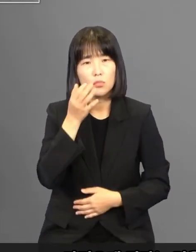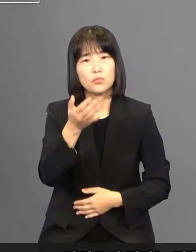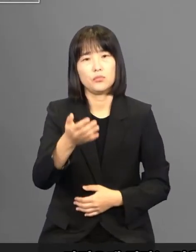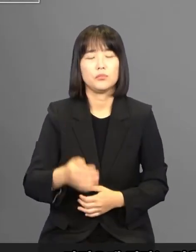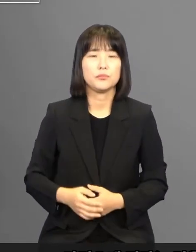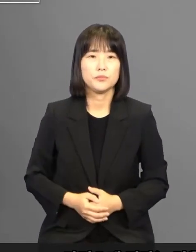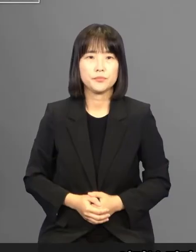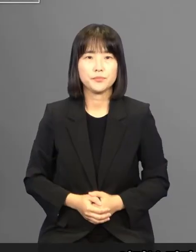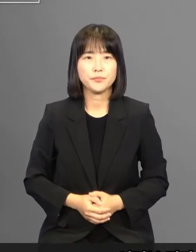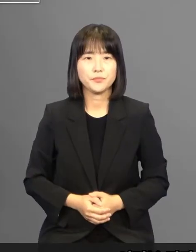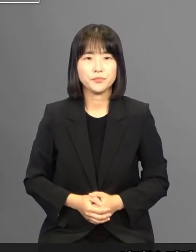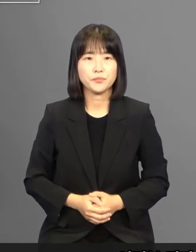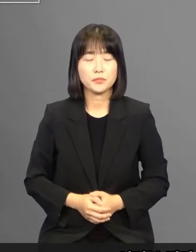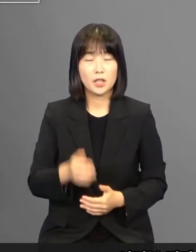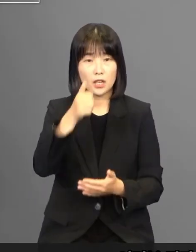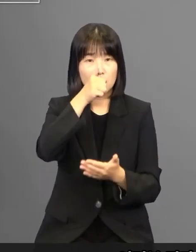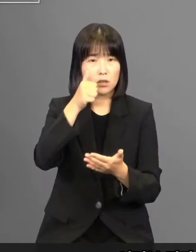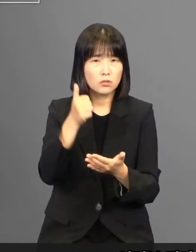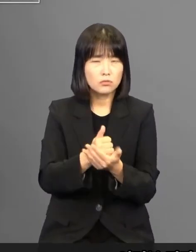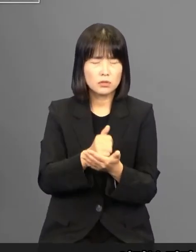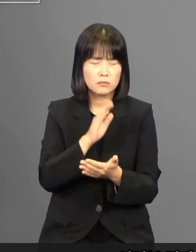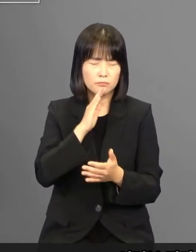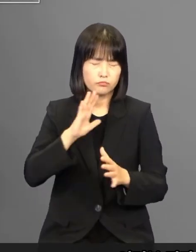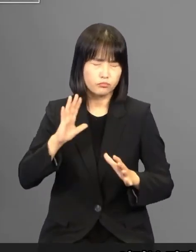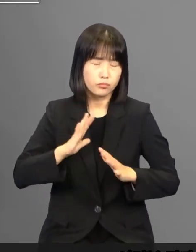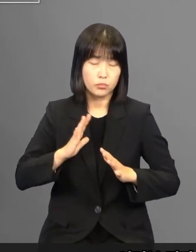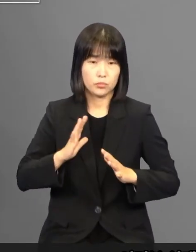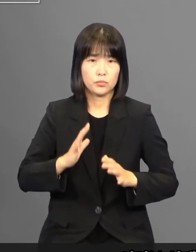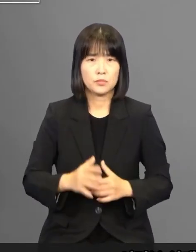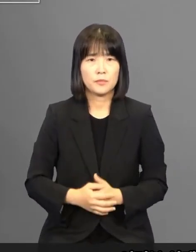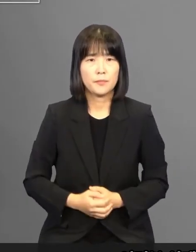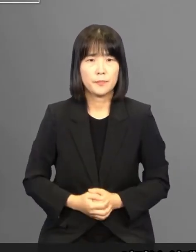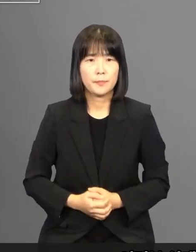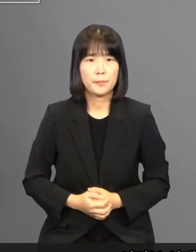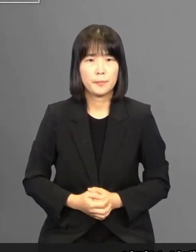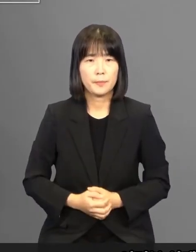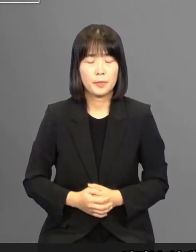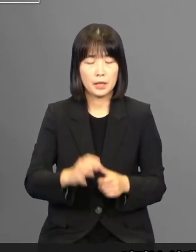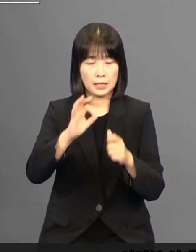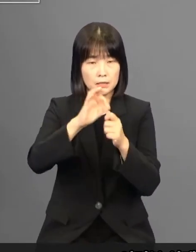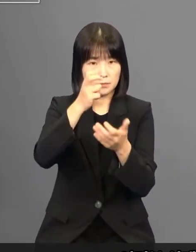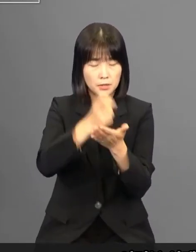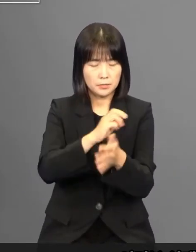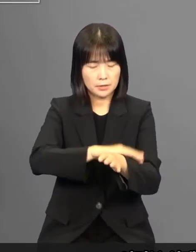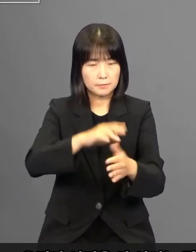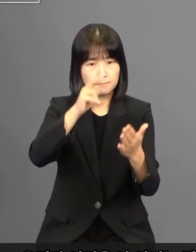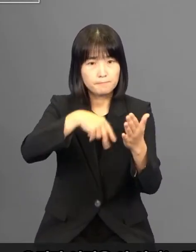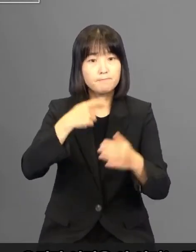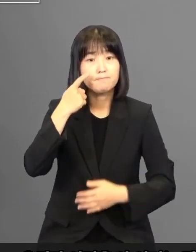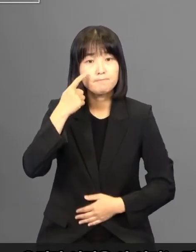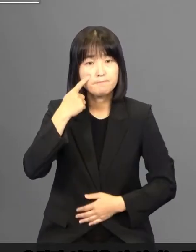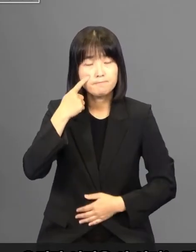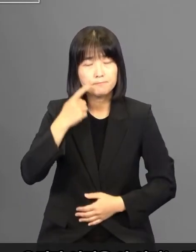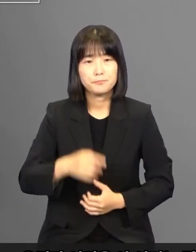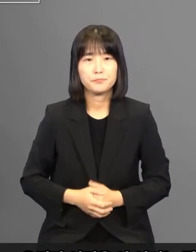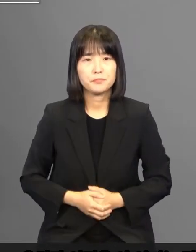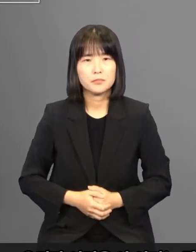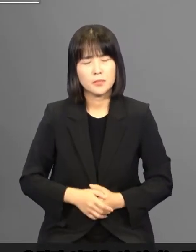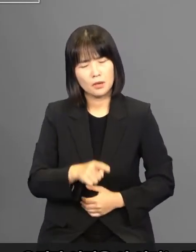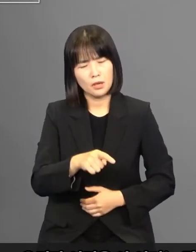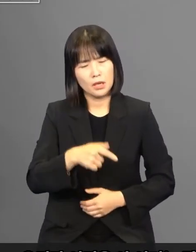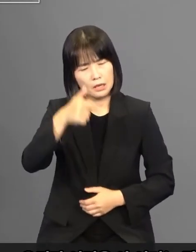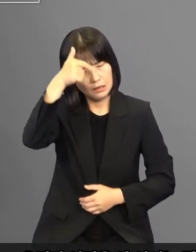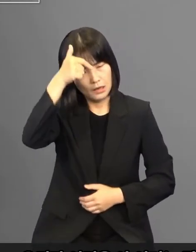통계입니다. 여러분, 죄가 이렇게 무서운 거예요. 여러분, 십계명을 잘 읽어보십시오. 우리가 이것을 이거는 뭐